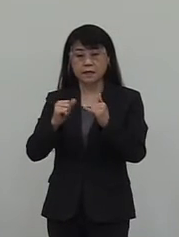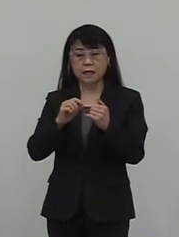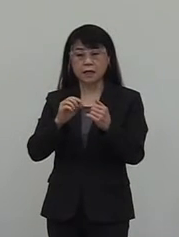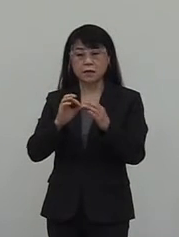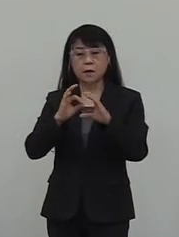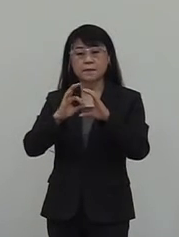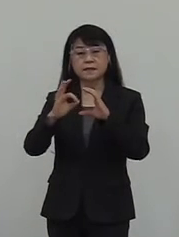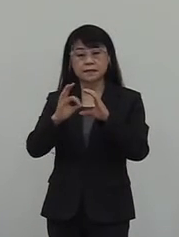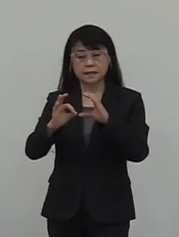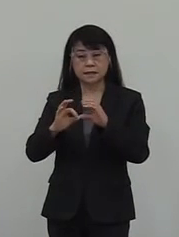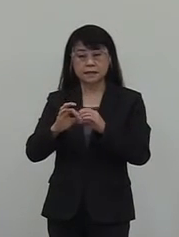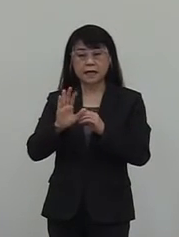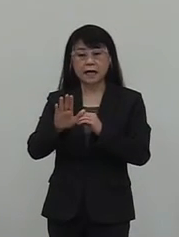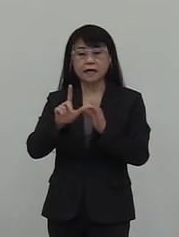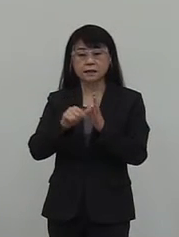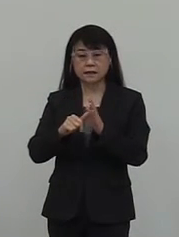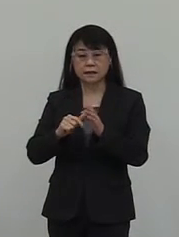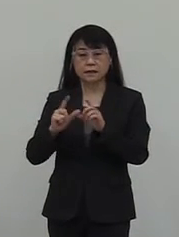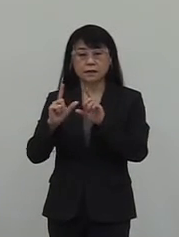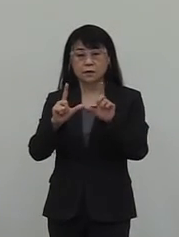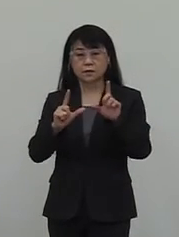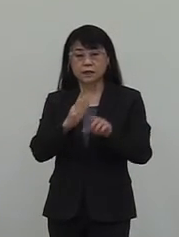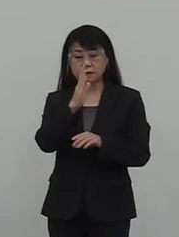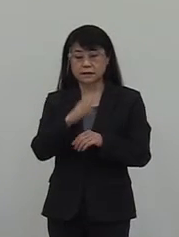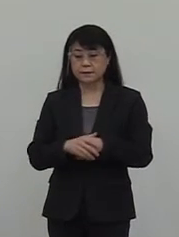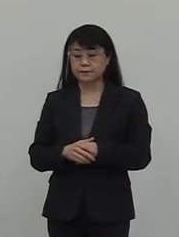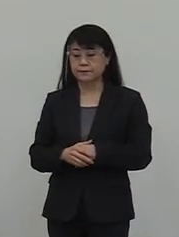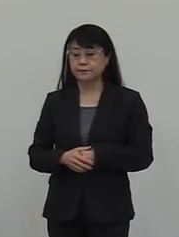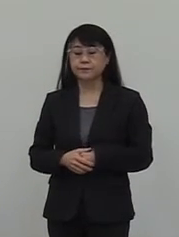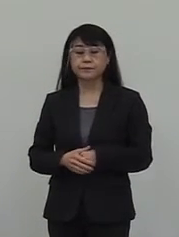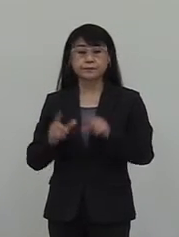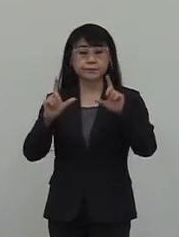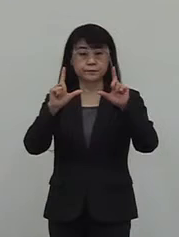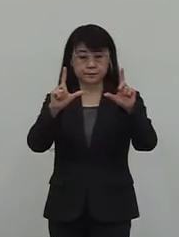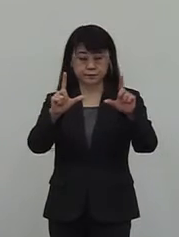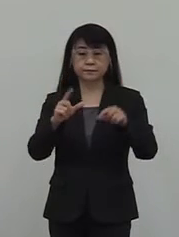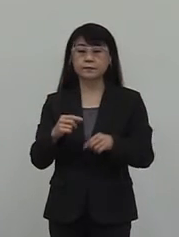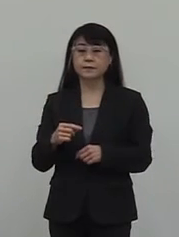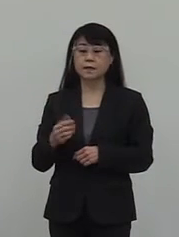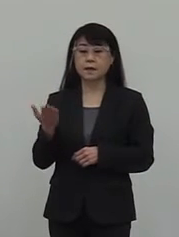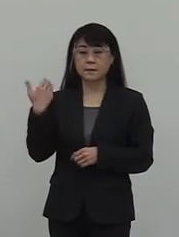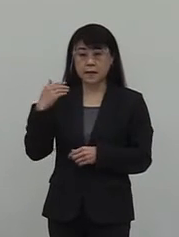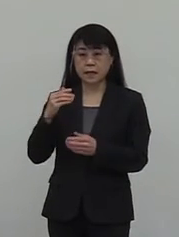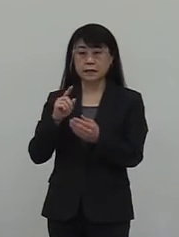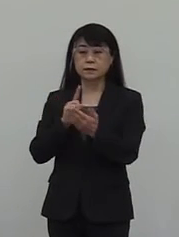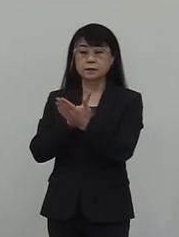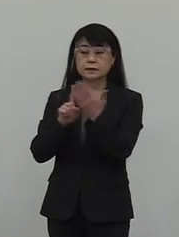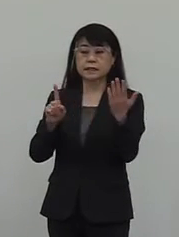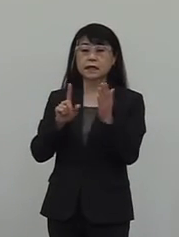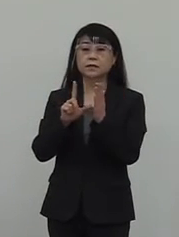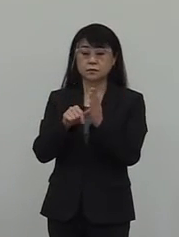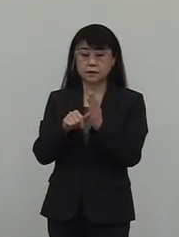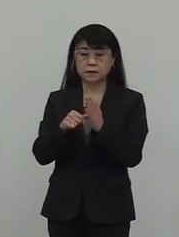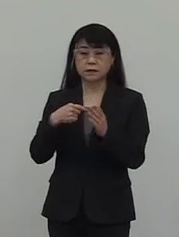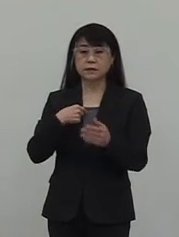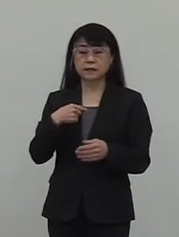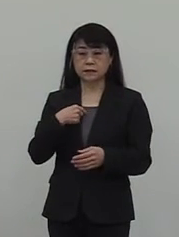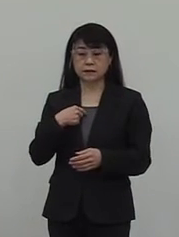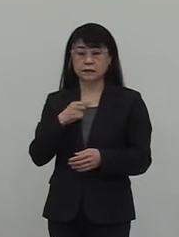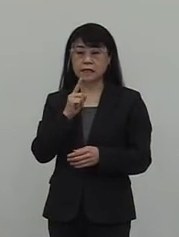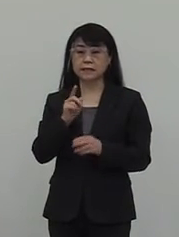します。 はい、先日の記者会見で私、従来の